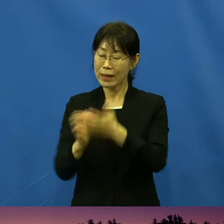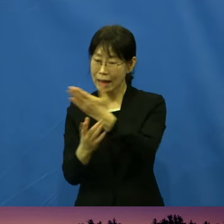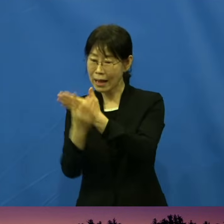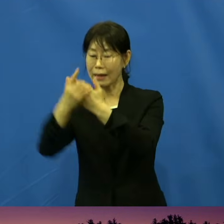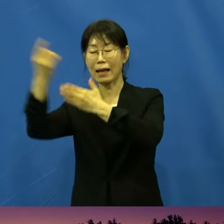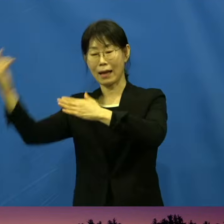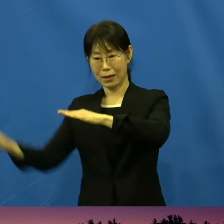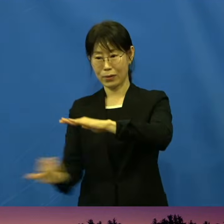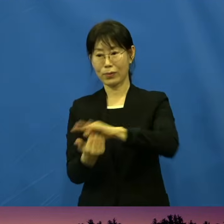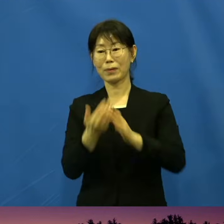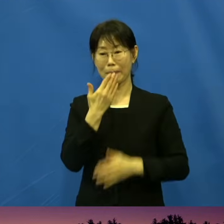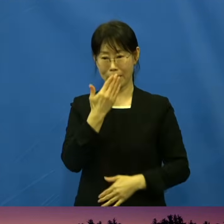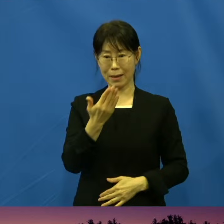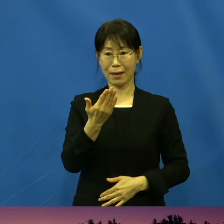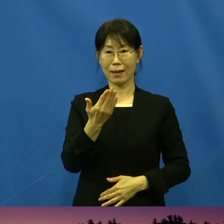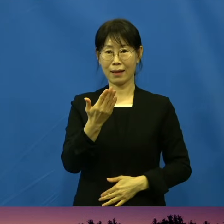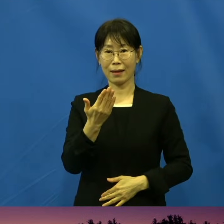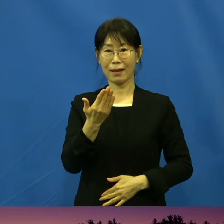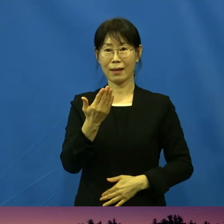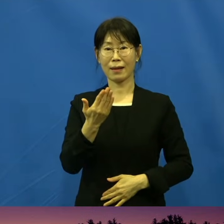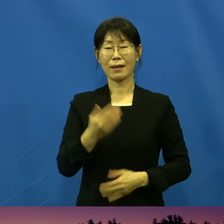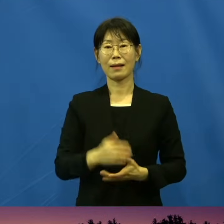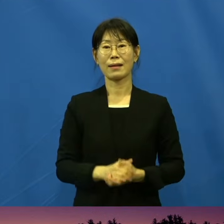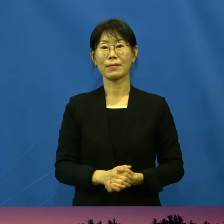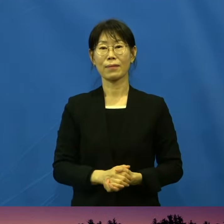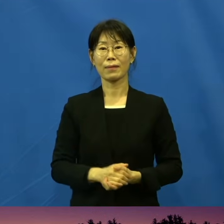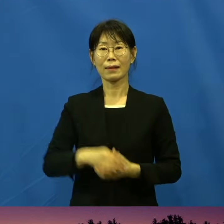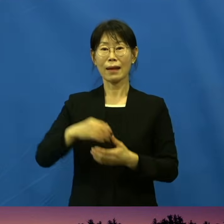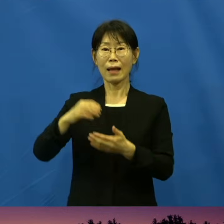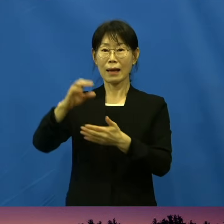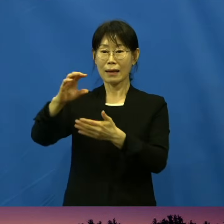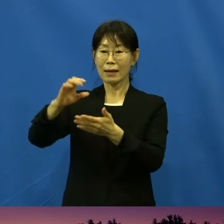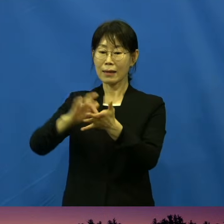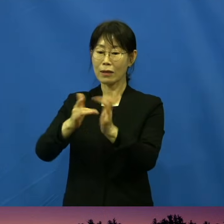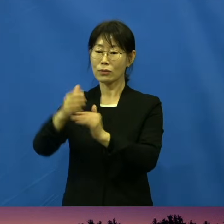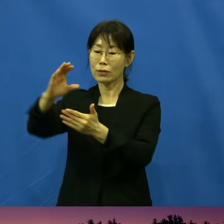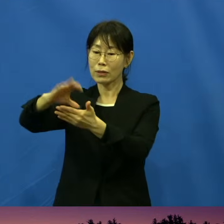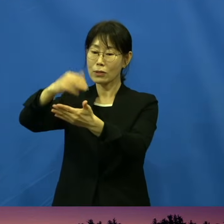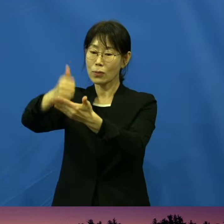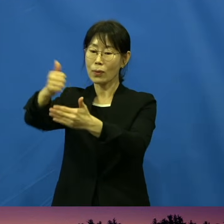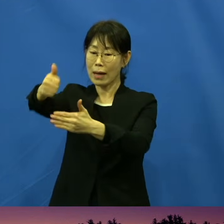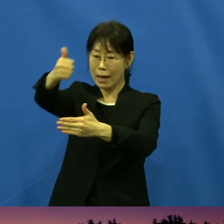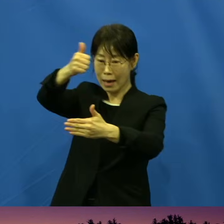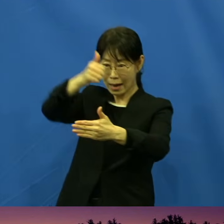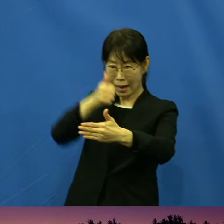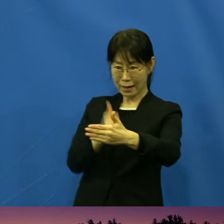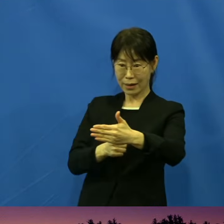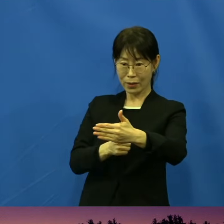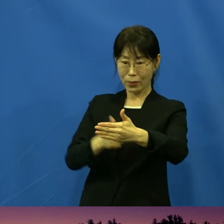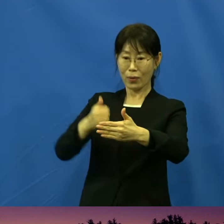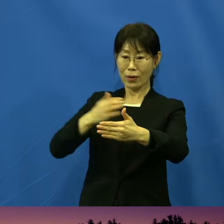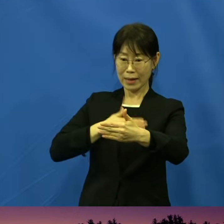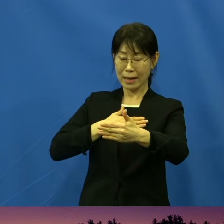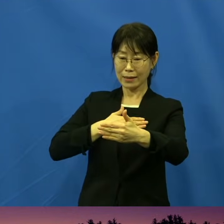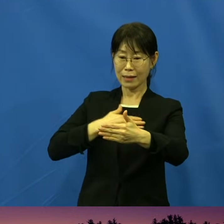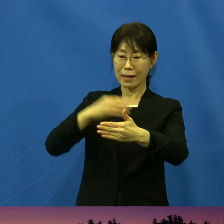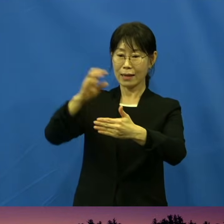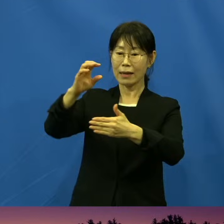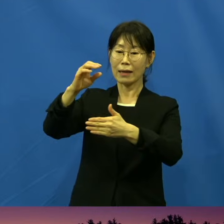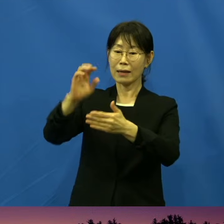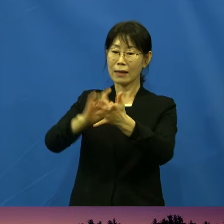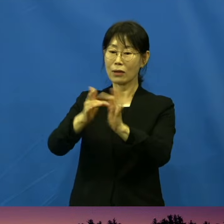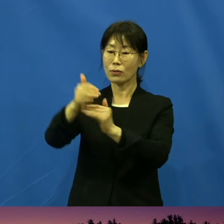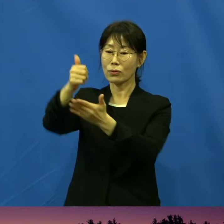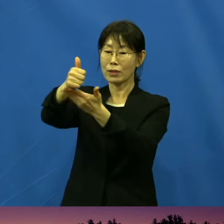일어나고, 그래서 우리가 늘 얘기하는 게 뭐죠? 그리스도가 내 안에, 내가 그리스도 안에 거하는